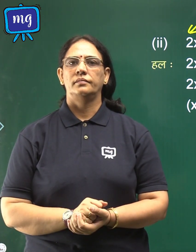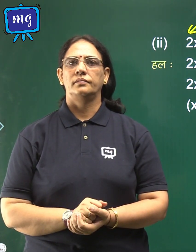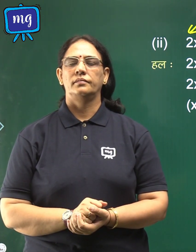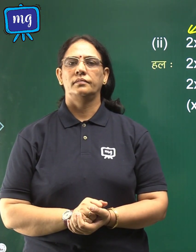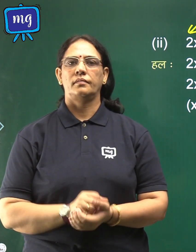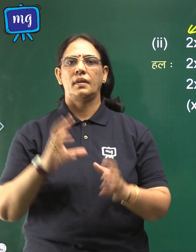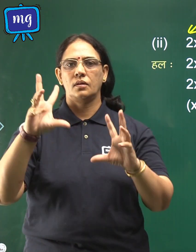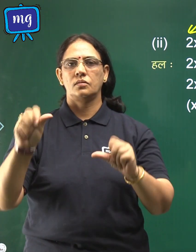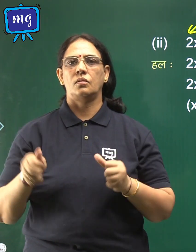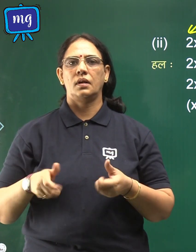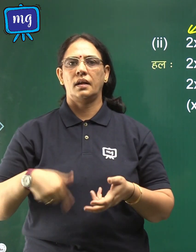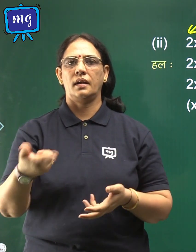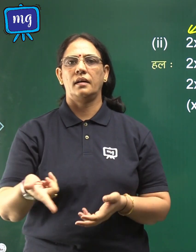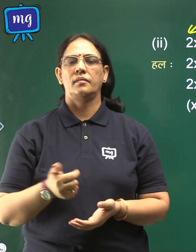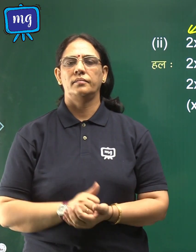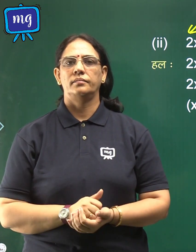सॉल्व करेंगे